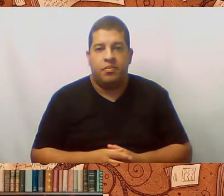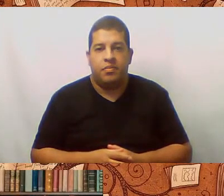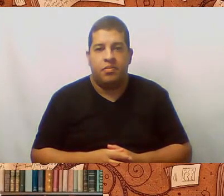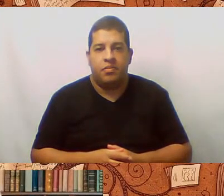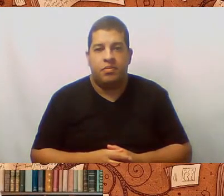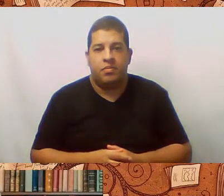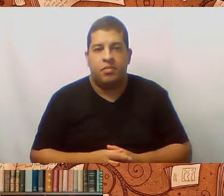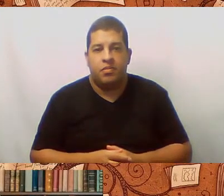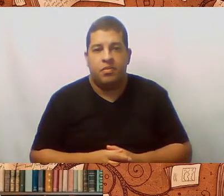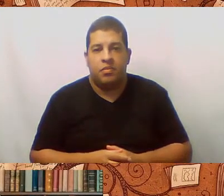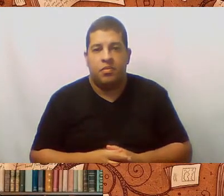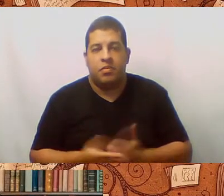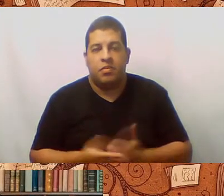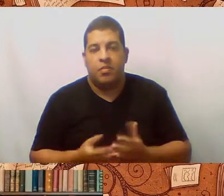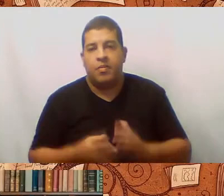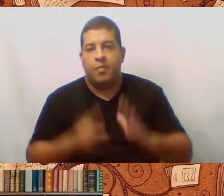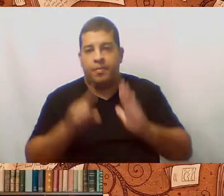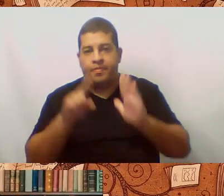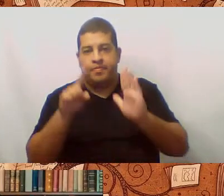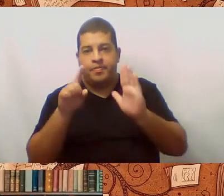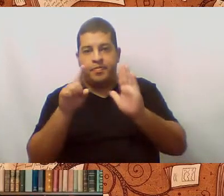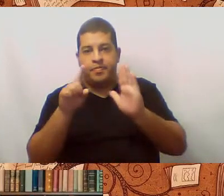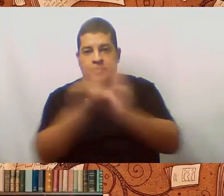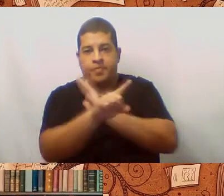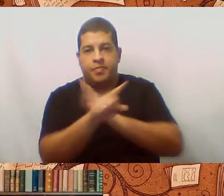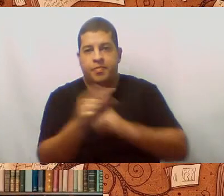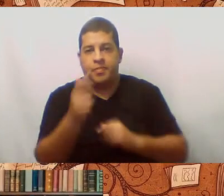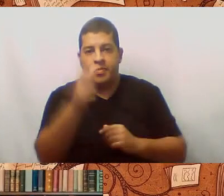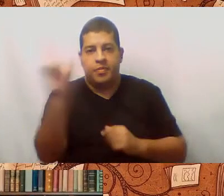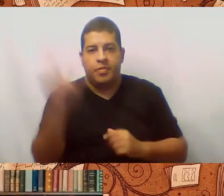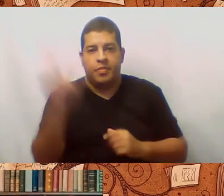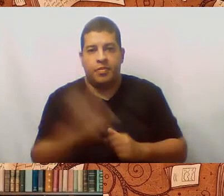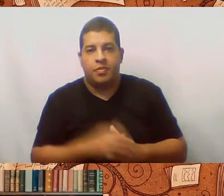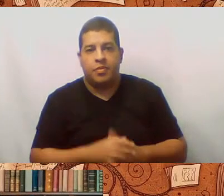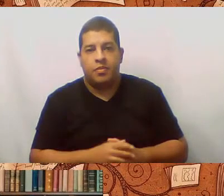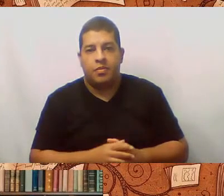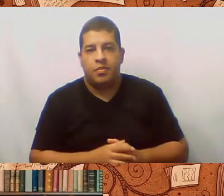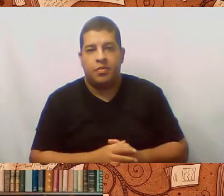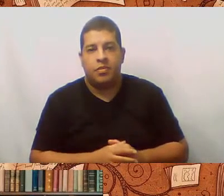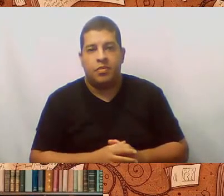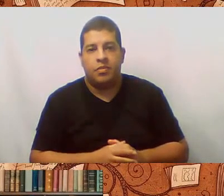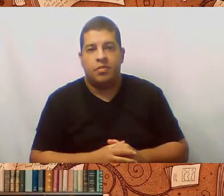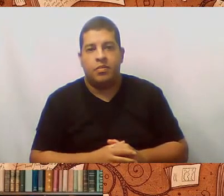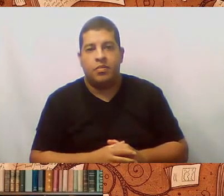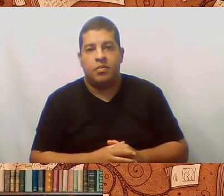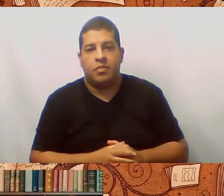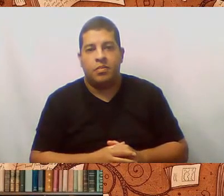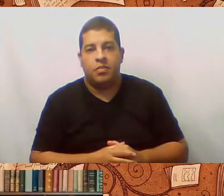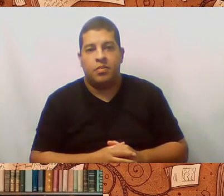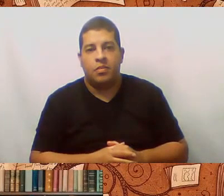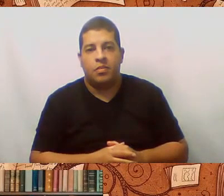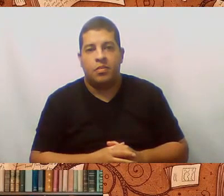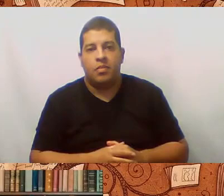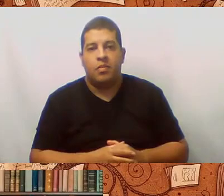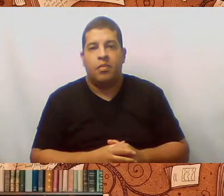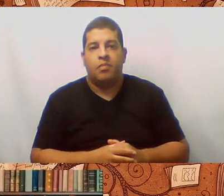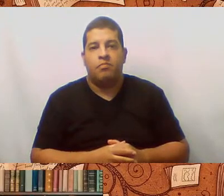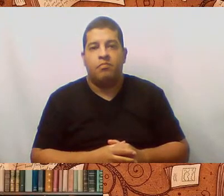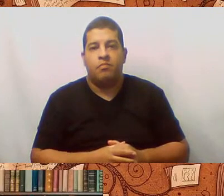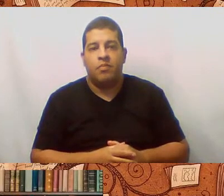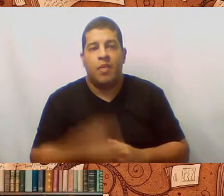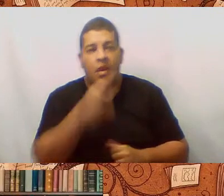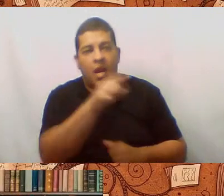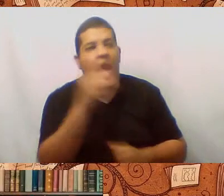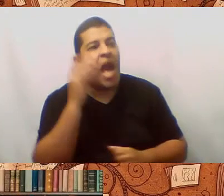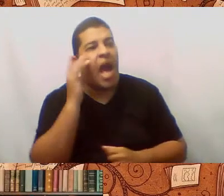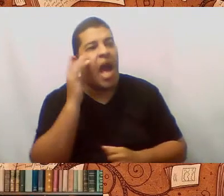A participação agora é de alguém que se identifica como GNP7. O senhor considera mais válido fazer